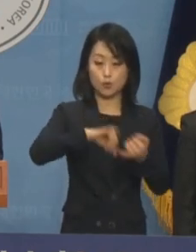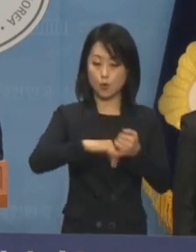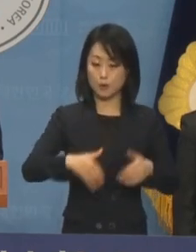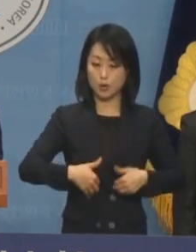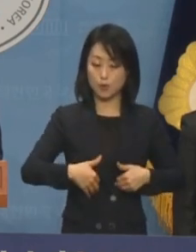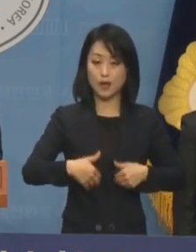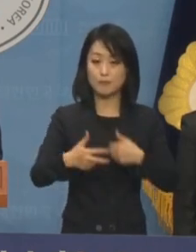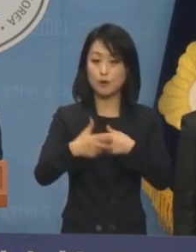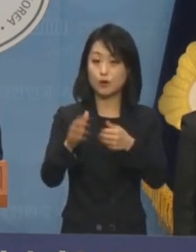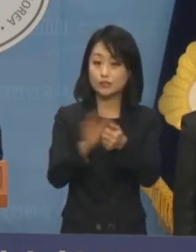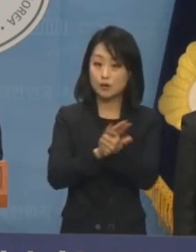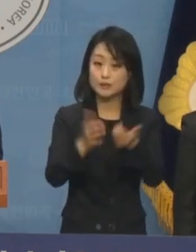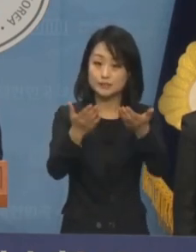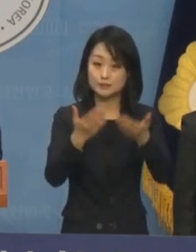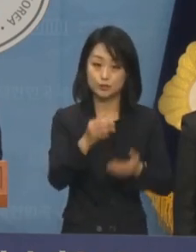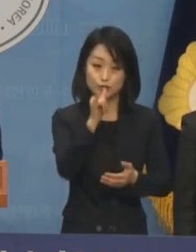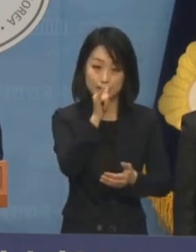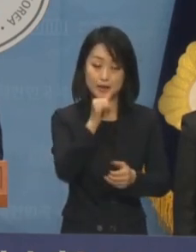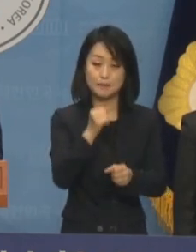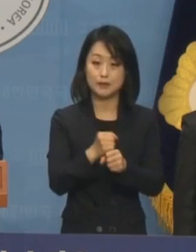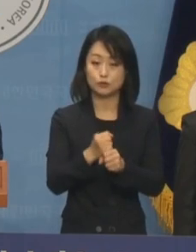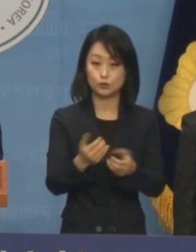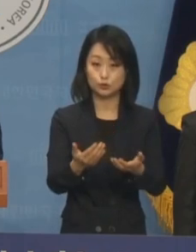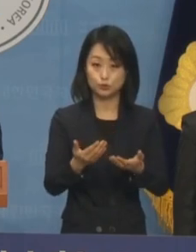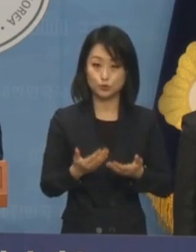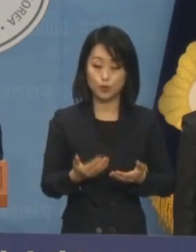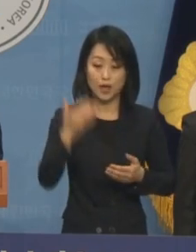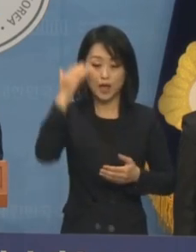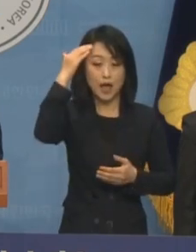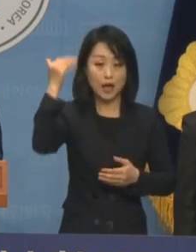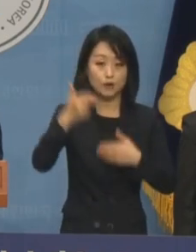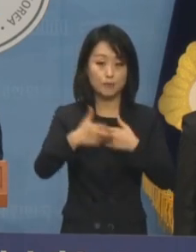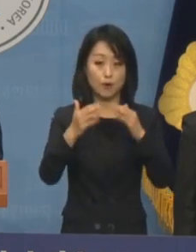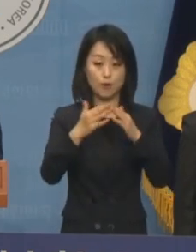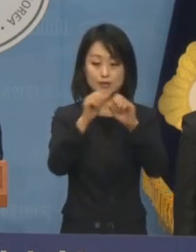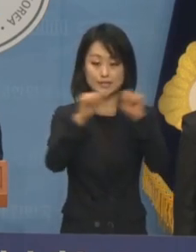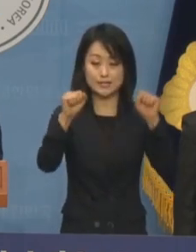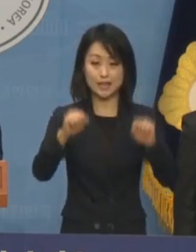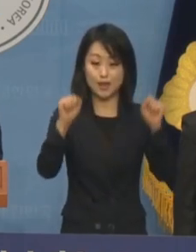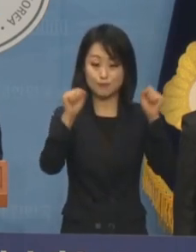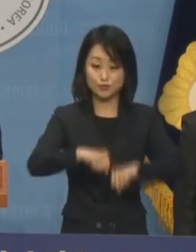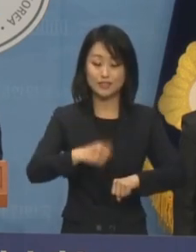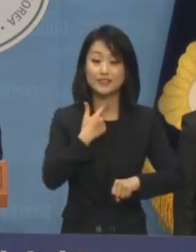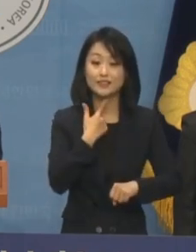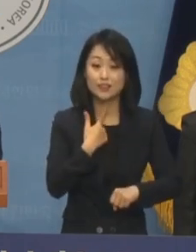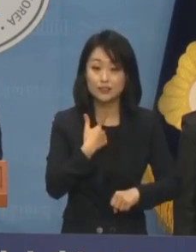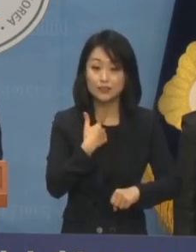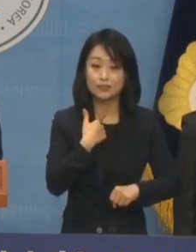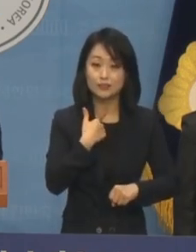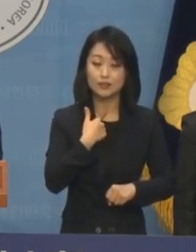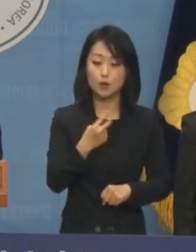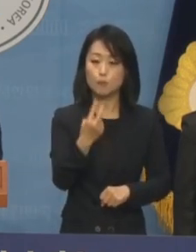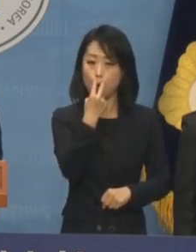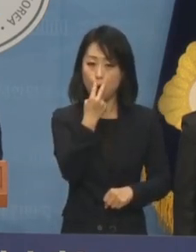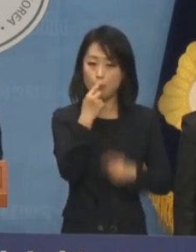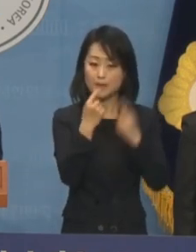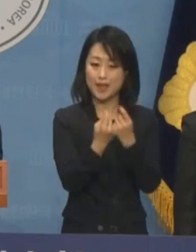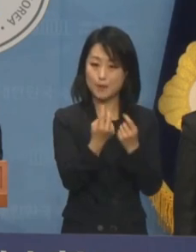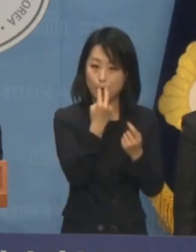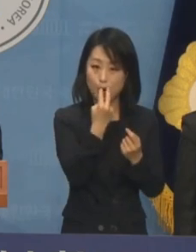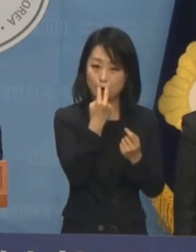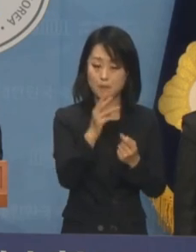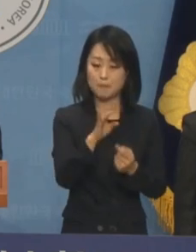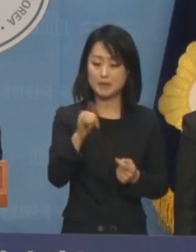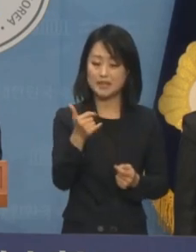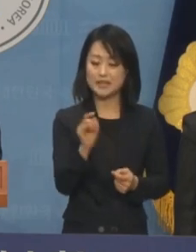의료 서비스를 받을 수 있도록 하고 대한민국 의료 체계를 무너뜨리는 주범인 실손보험과 비급여 진료를